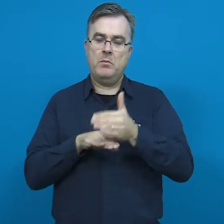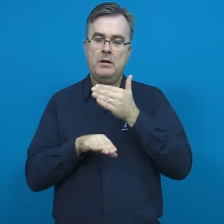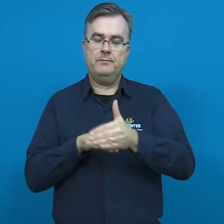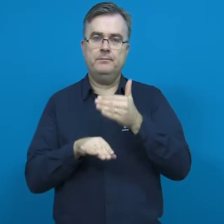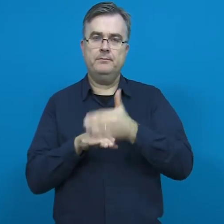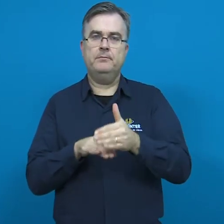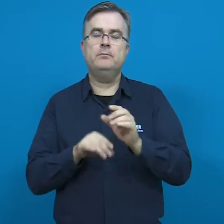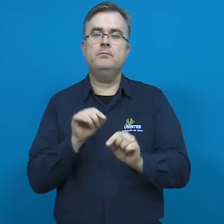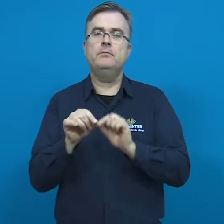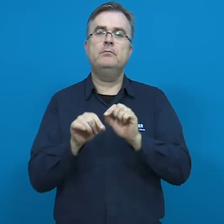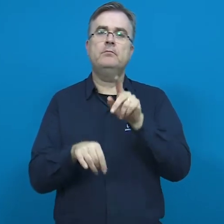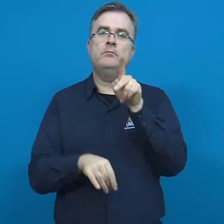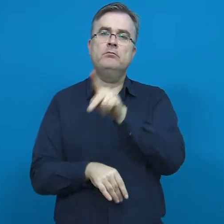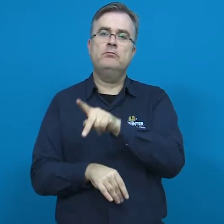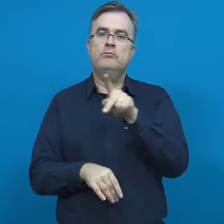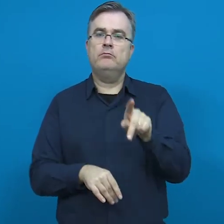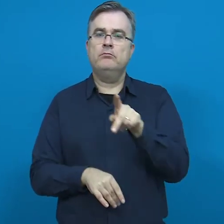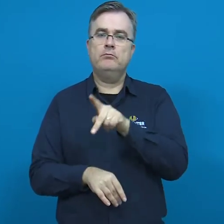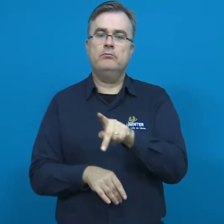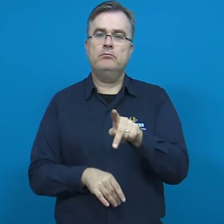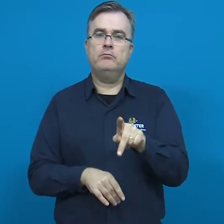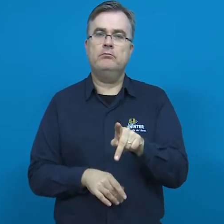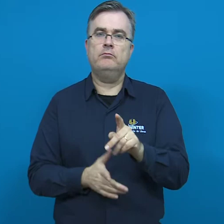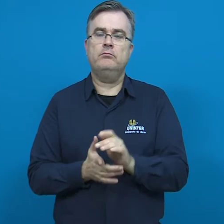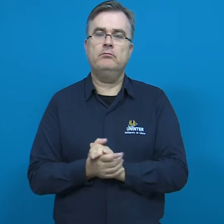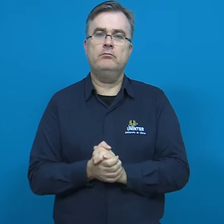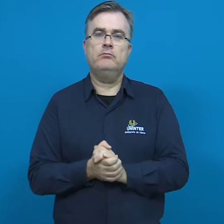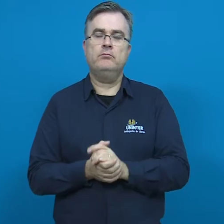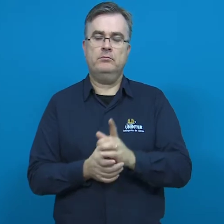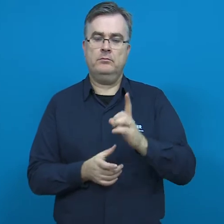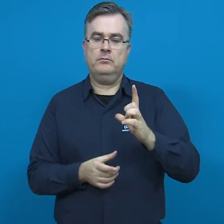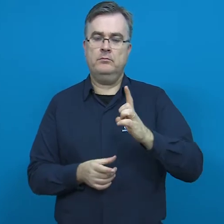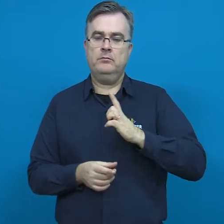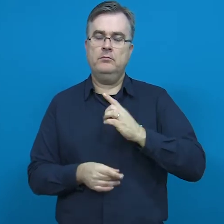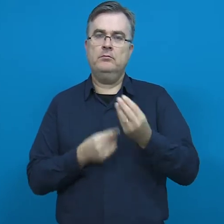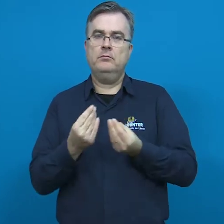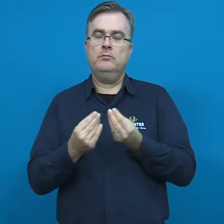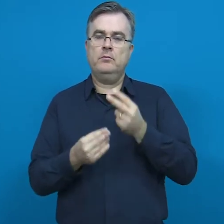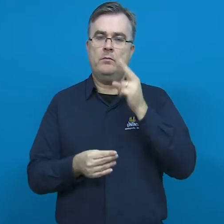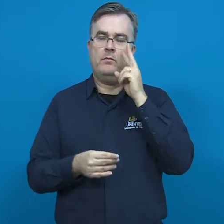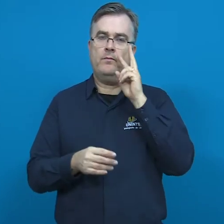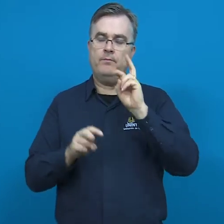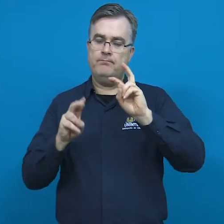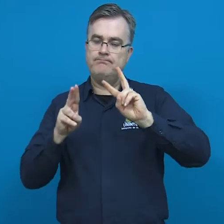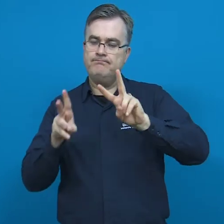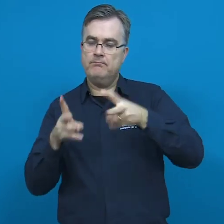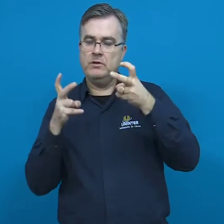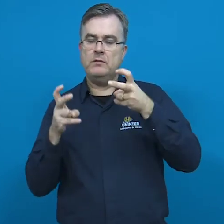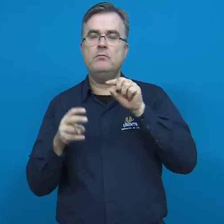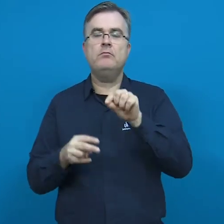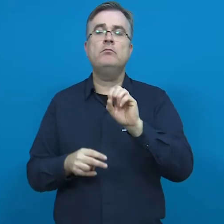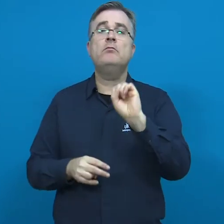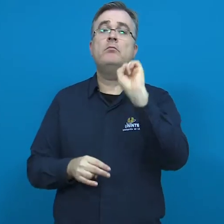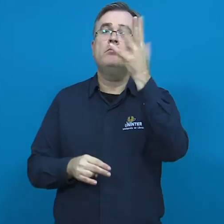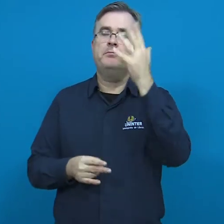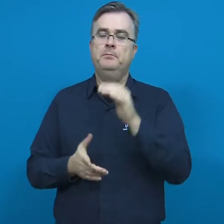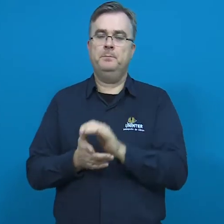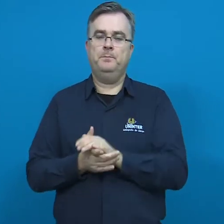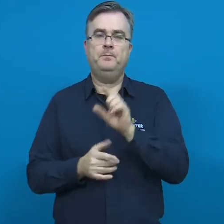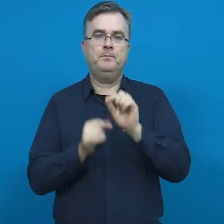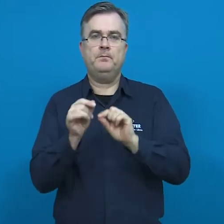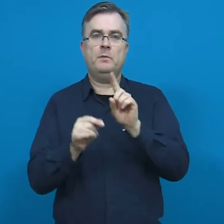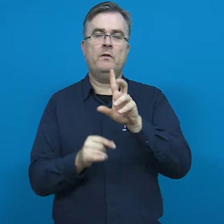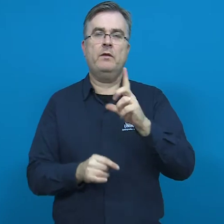de vista prático, né? O que um professor, quando se vê nessa situação,